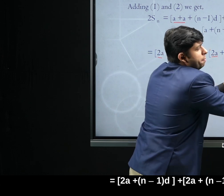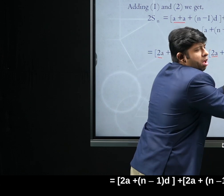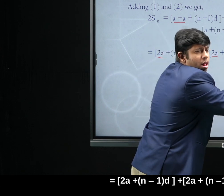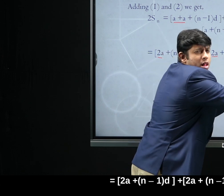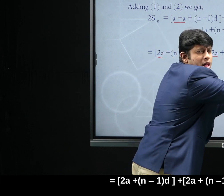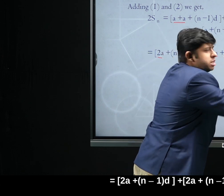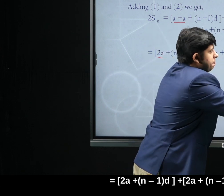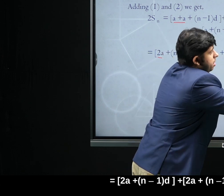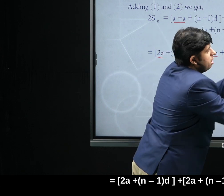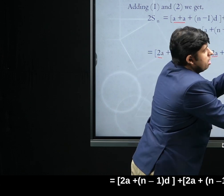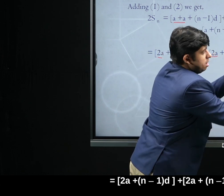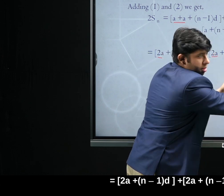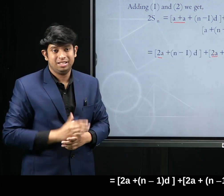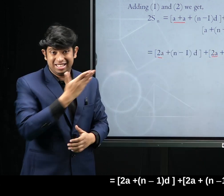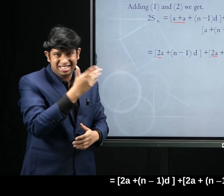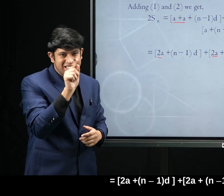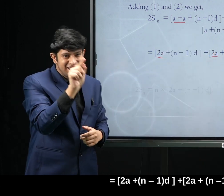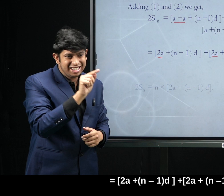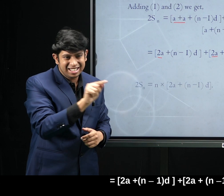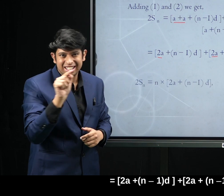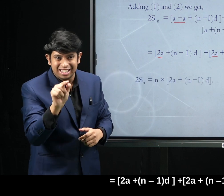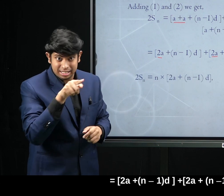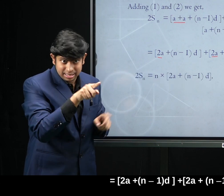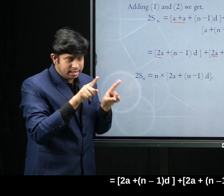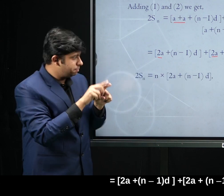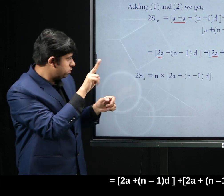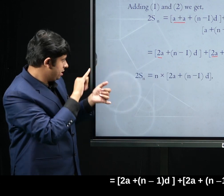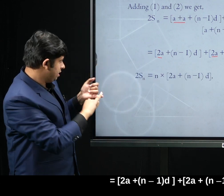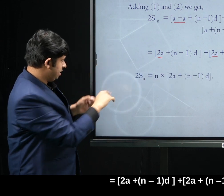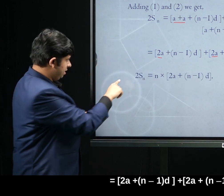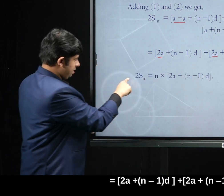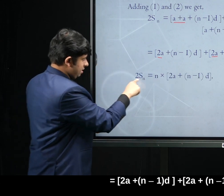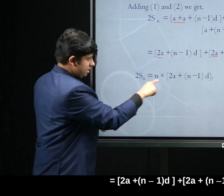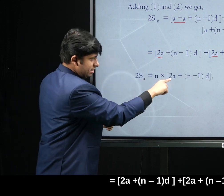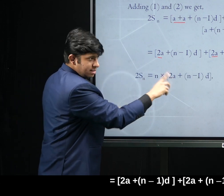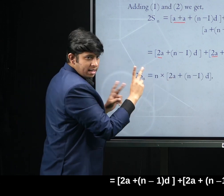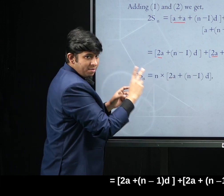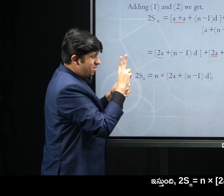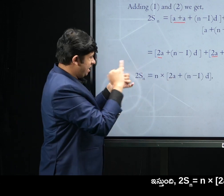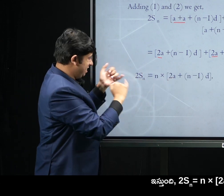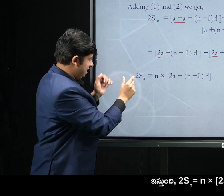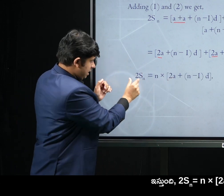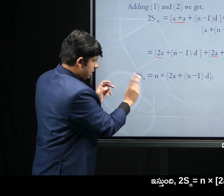ఆన్ ప్లస్ 2A ప్లస్ n-1 ఇంటూ D n టర్మ్స్. 2